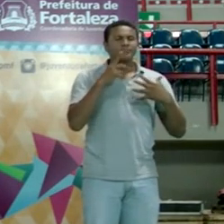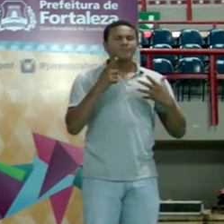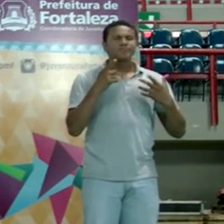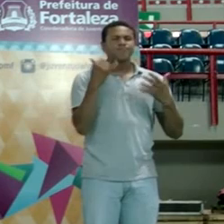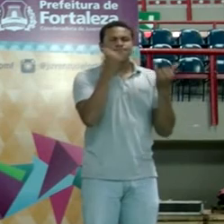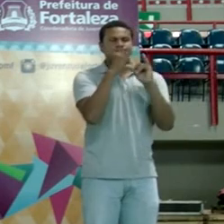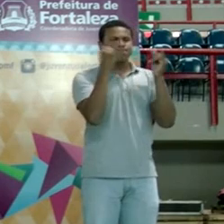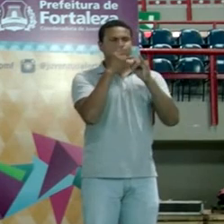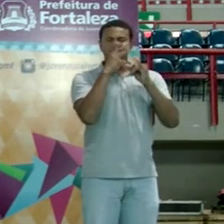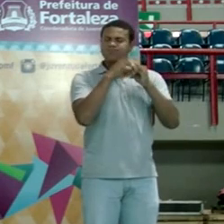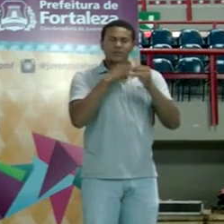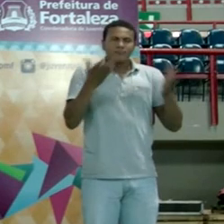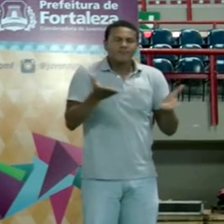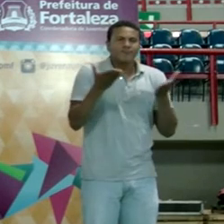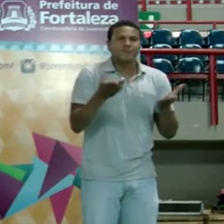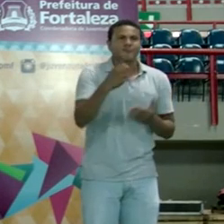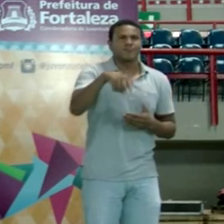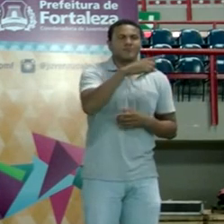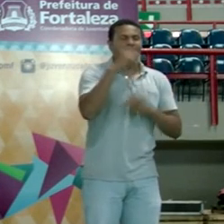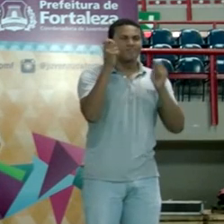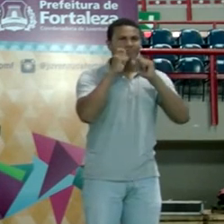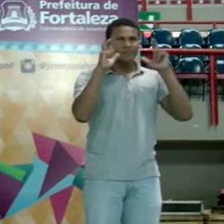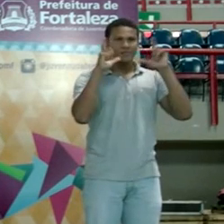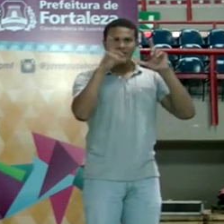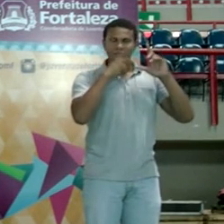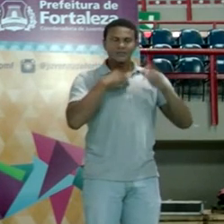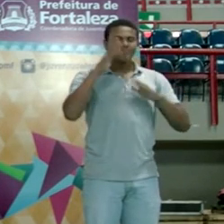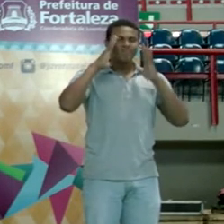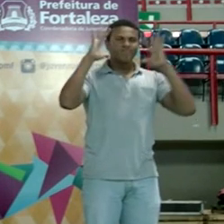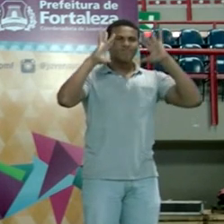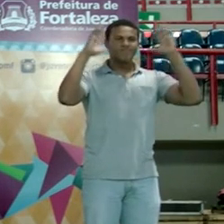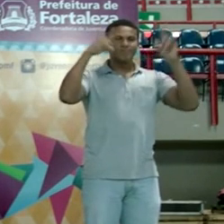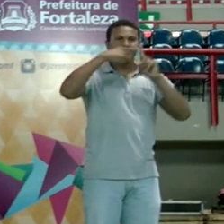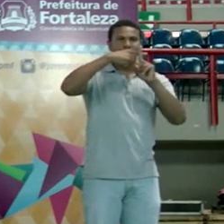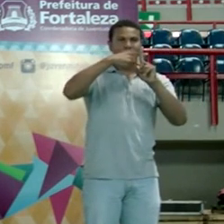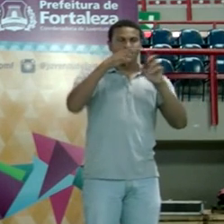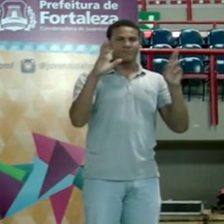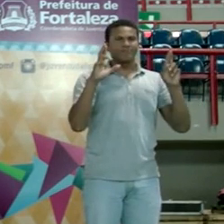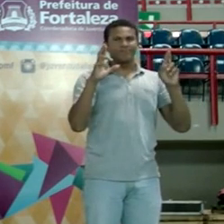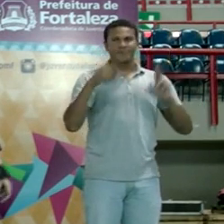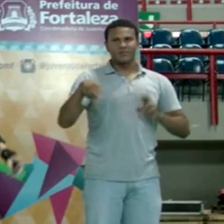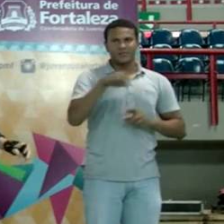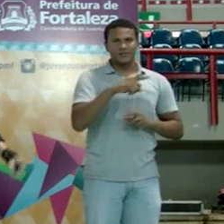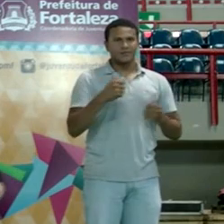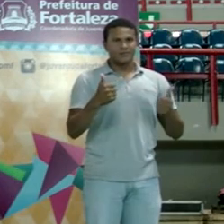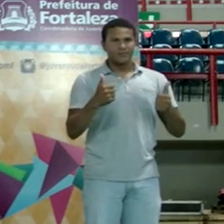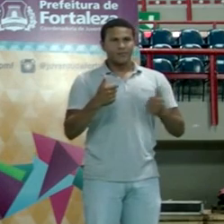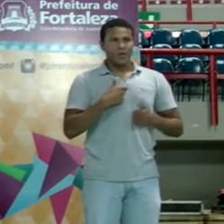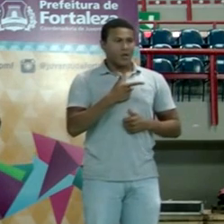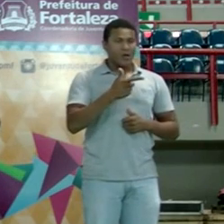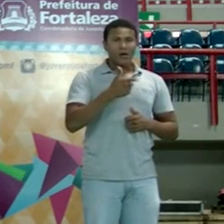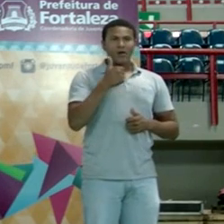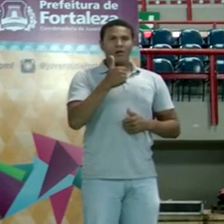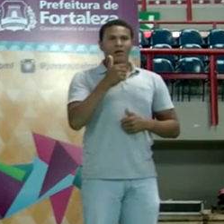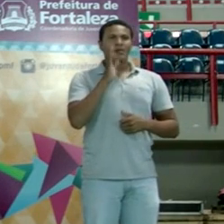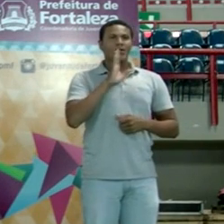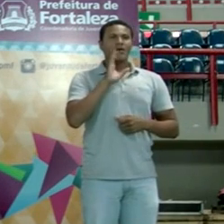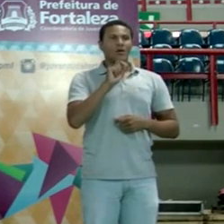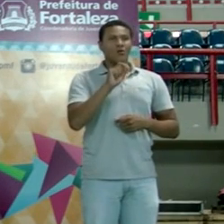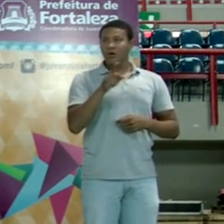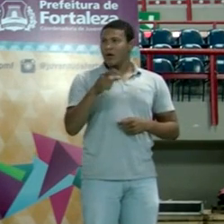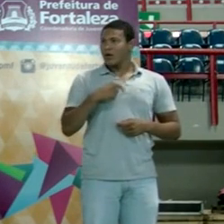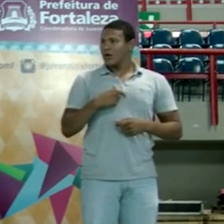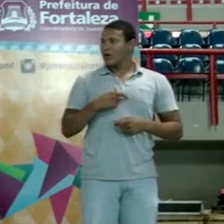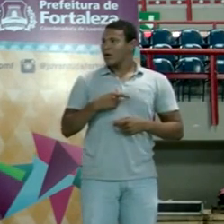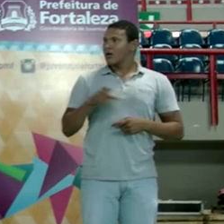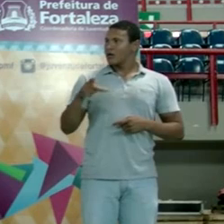sempre importante. Tá todo mundo torcendo pela gente. Quanto mais gente torce pela gente, melhor. Agora, o que eu dei valor quando eu cheguei aqui foi duas coisas. Primeiro foi o